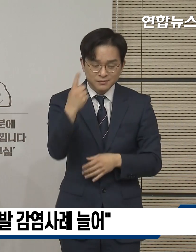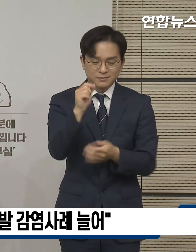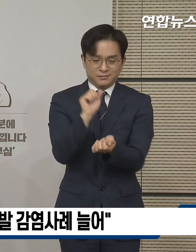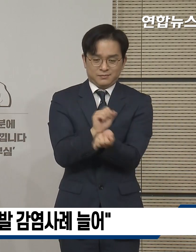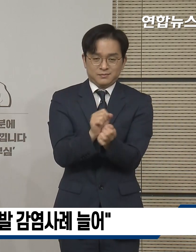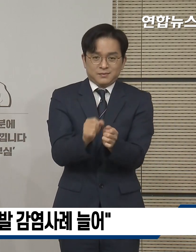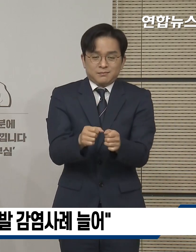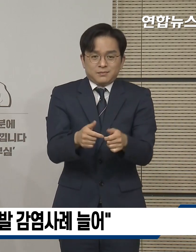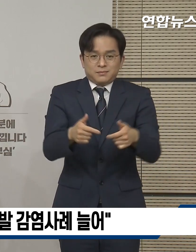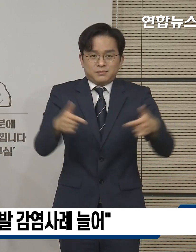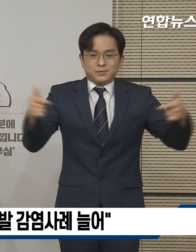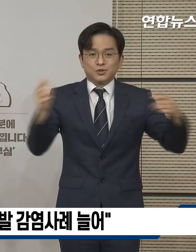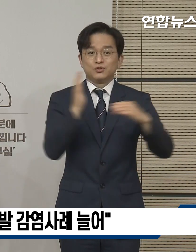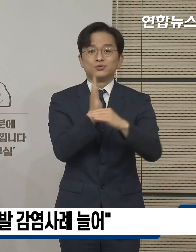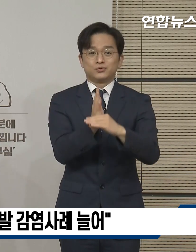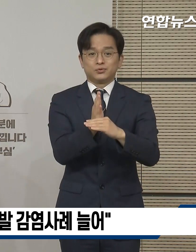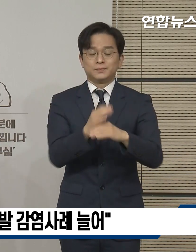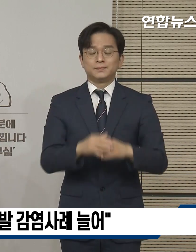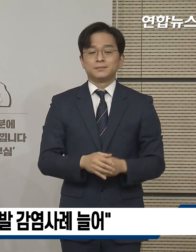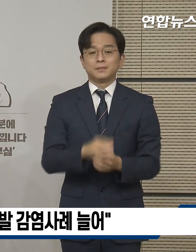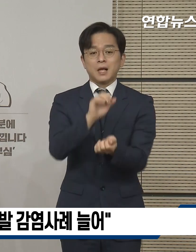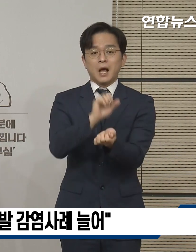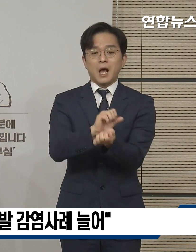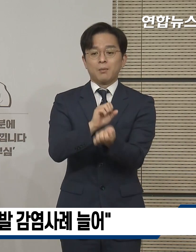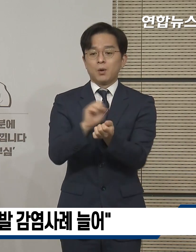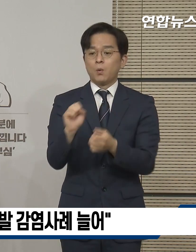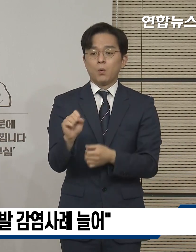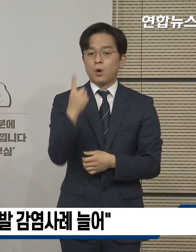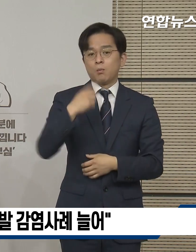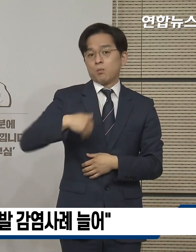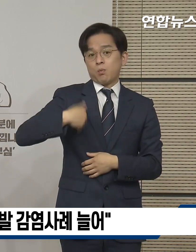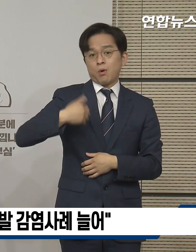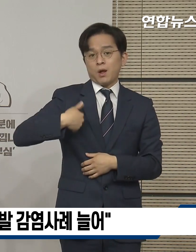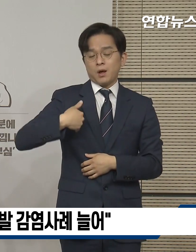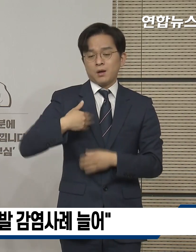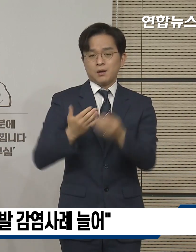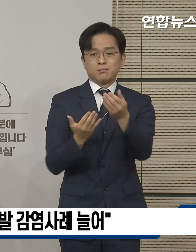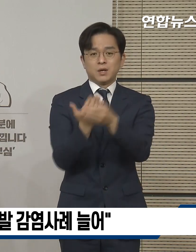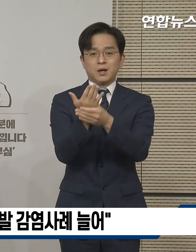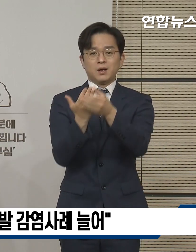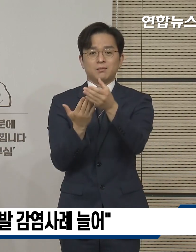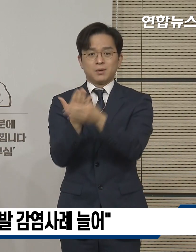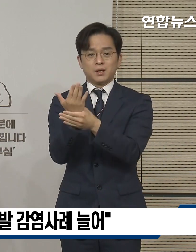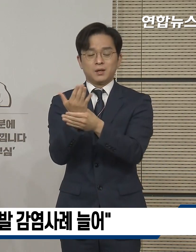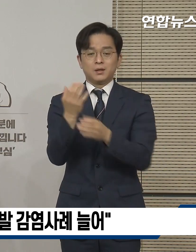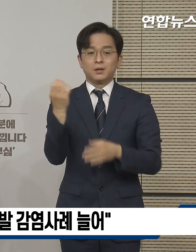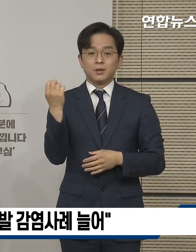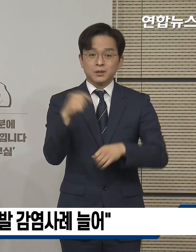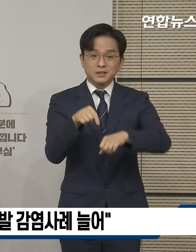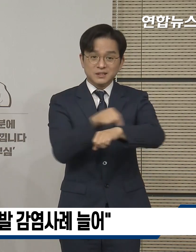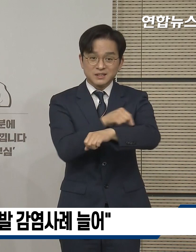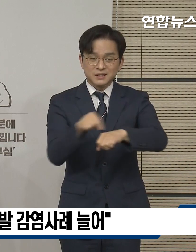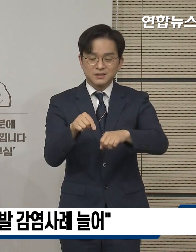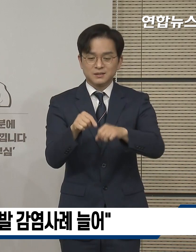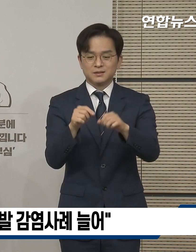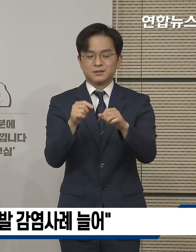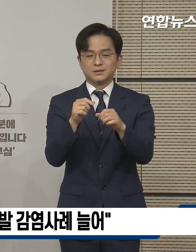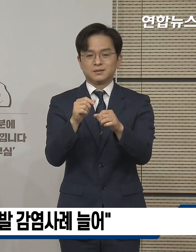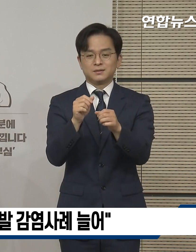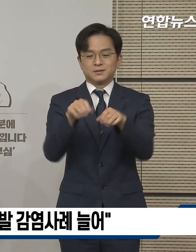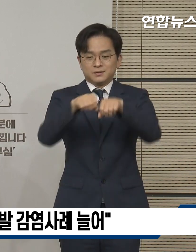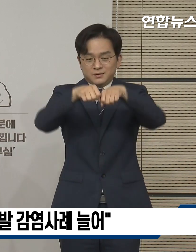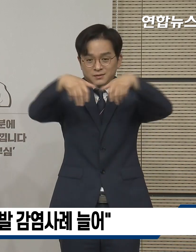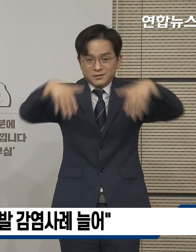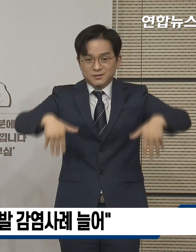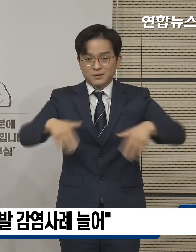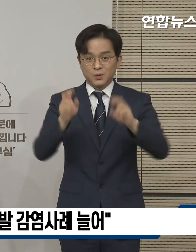상황입니다. 감염 경로를 알수 없는 사례가 지속적으로 보고되고 있고, 특히 무등록 방문 판매업소